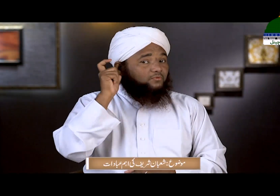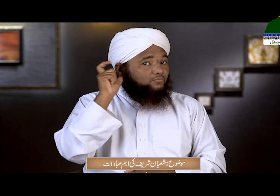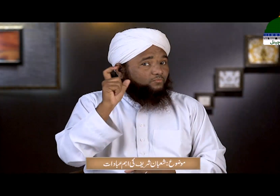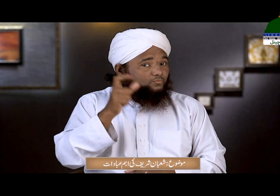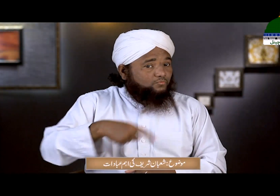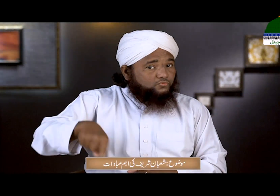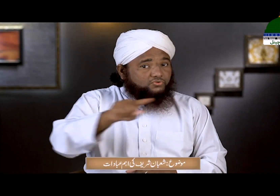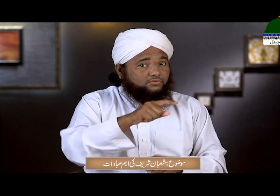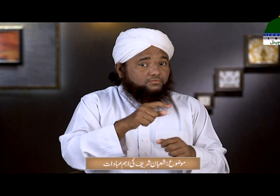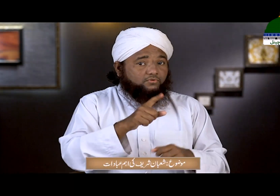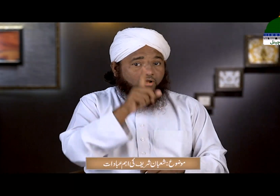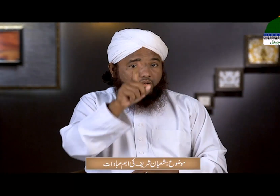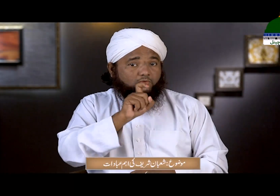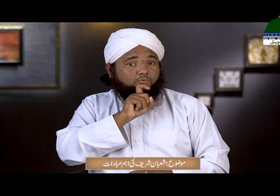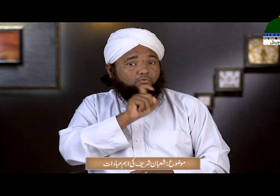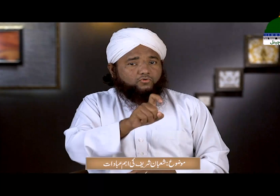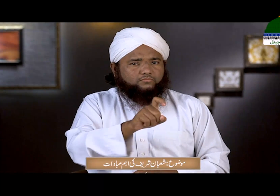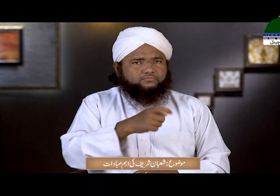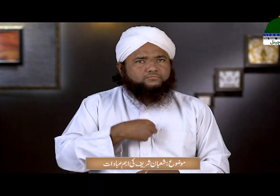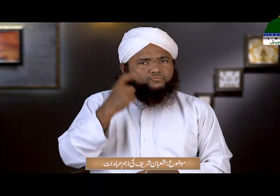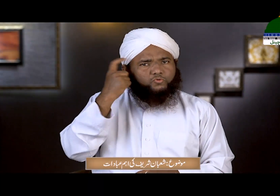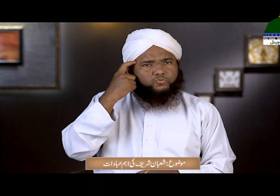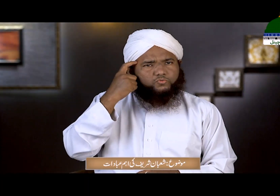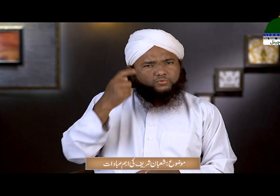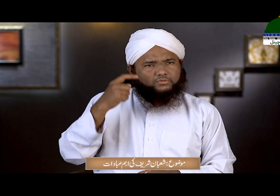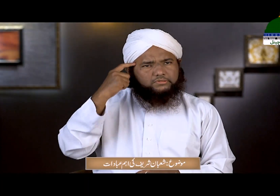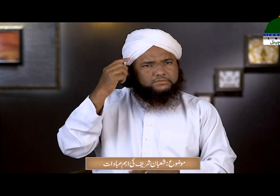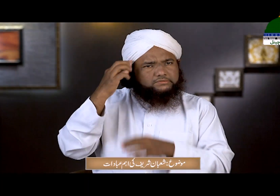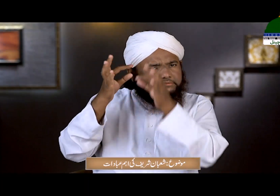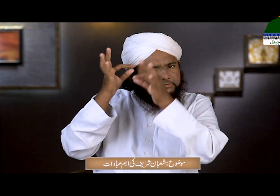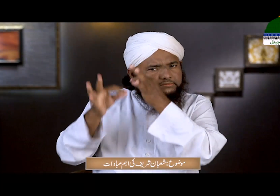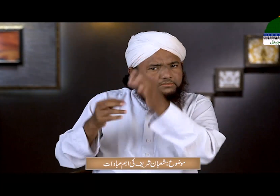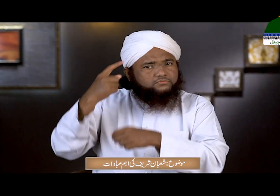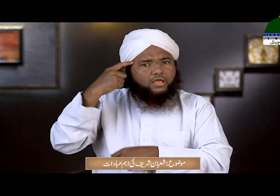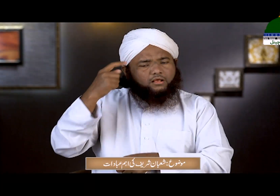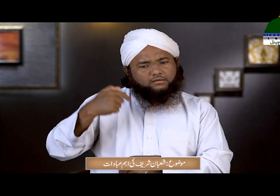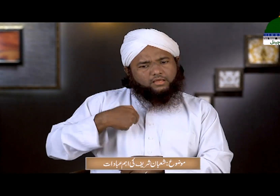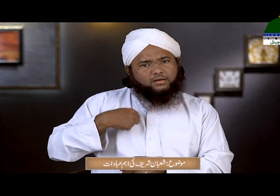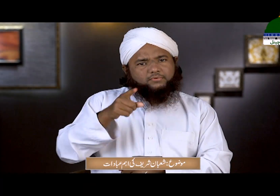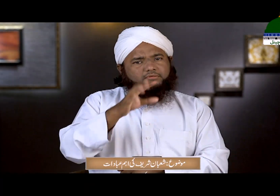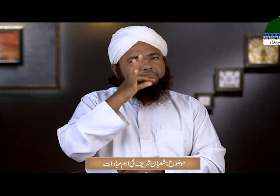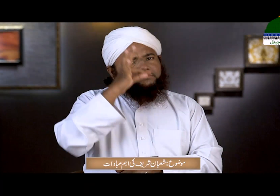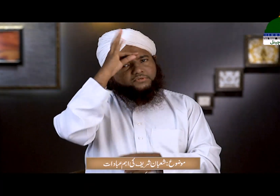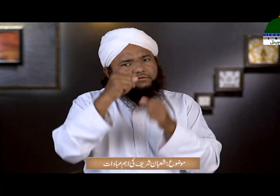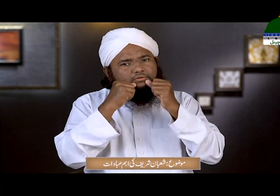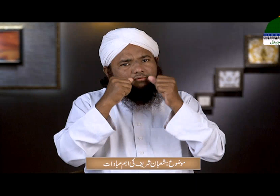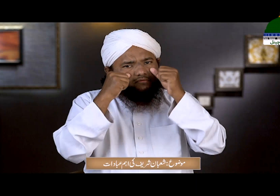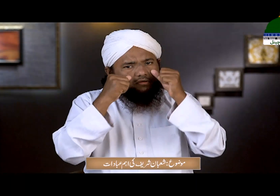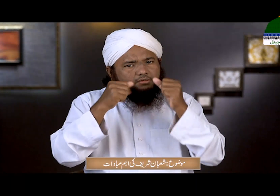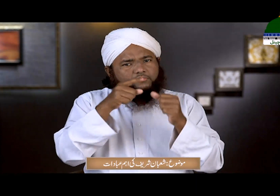کر دی گئی کہ اے درود پڑھنے والو، یہ خیال نہ کرنا کہ ہمارے محبوب صلی اللہ علیہ وآلہ